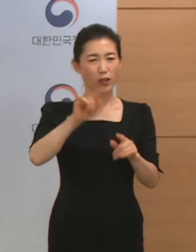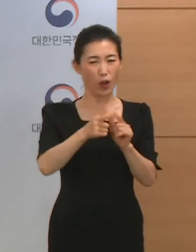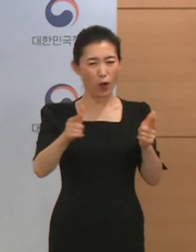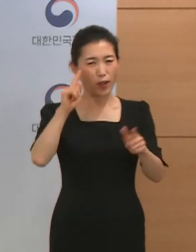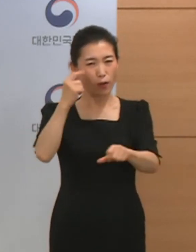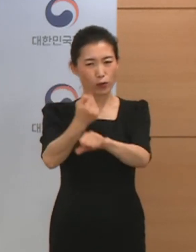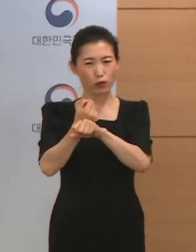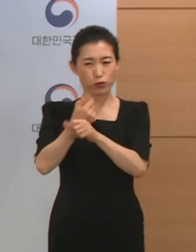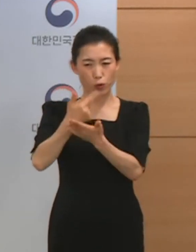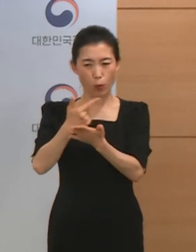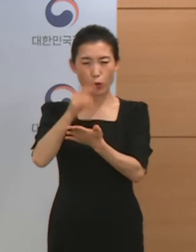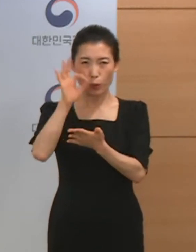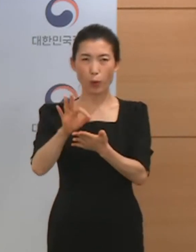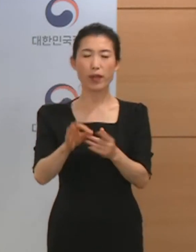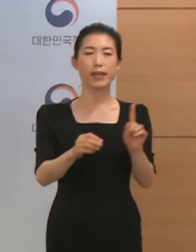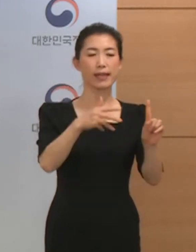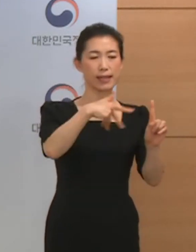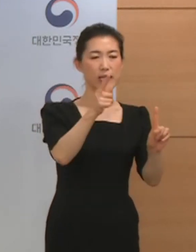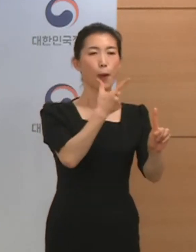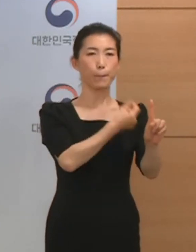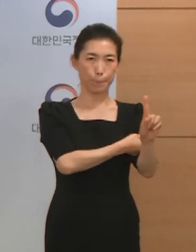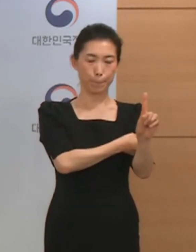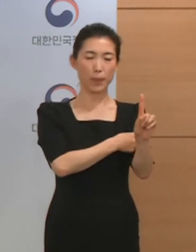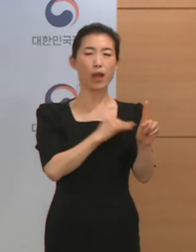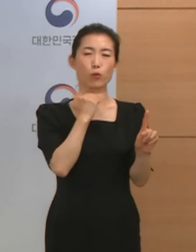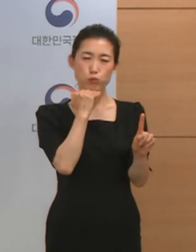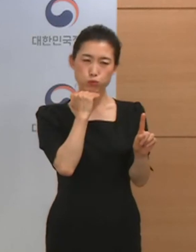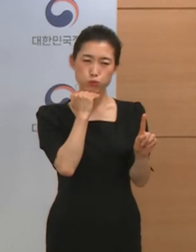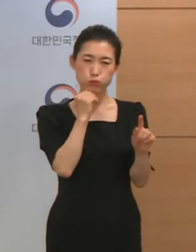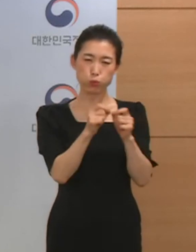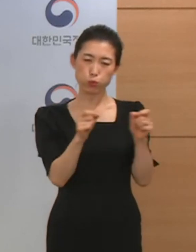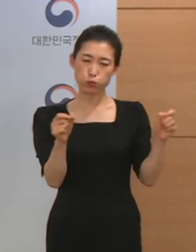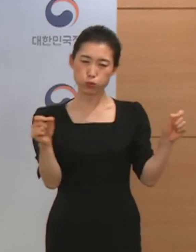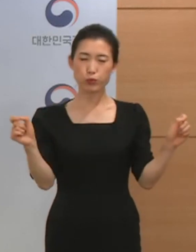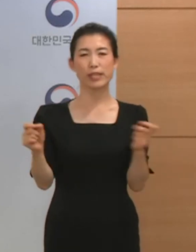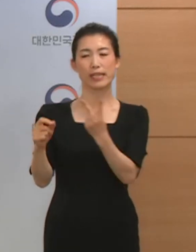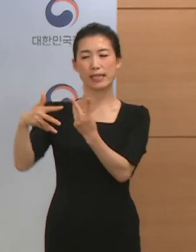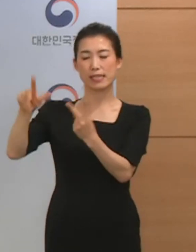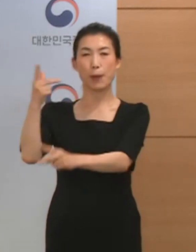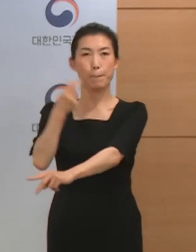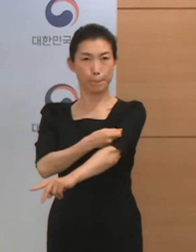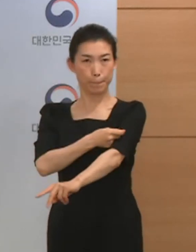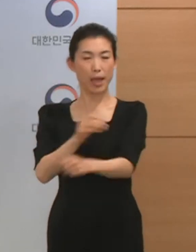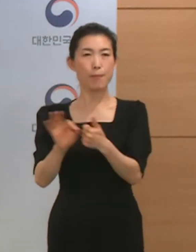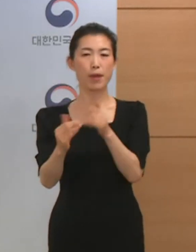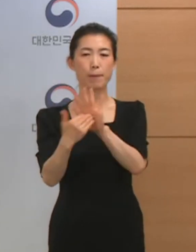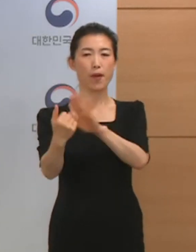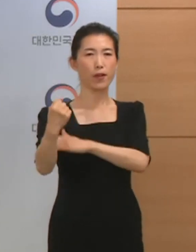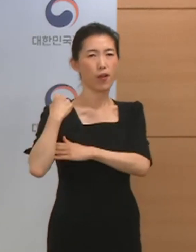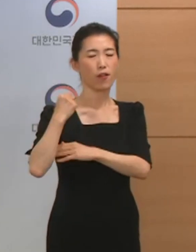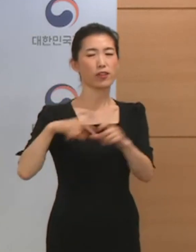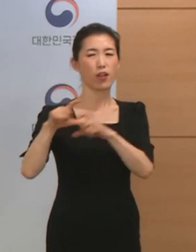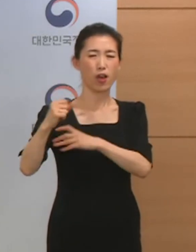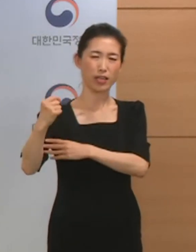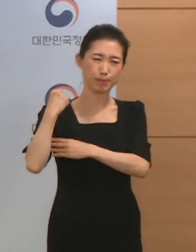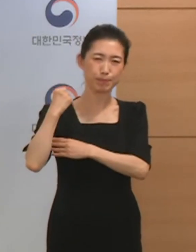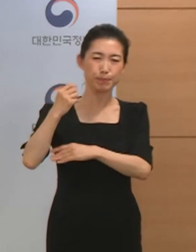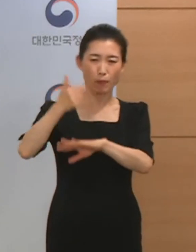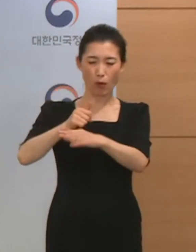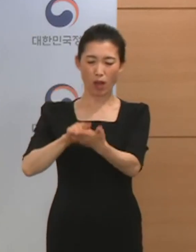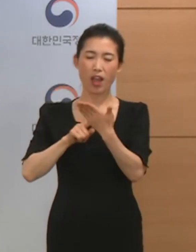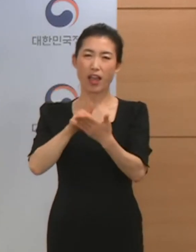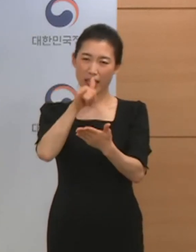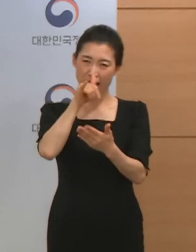결과에서 조금 더 길게 2차 접종을 할수록 완전 접종 시에 면역 확보들이 올라간다라고 하는